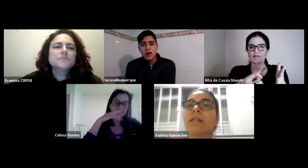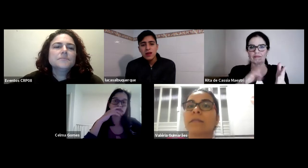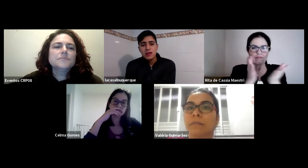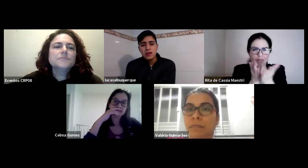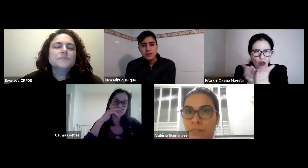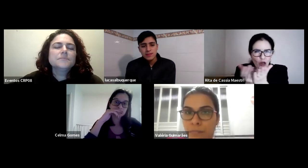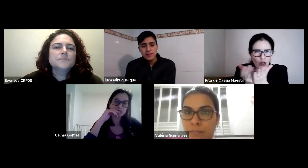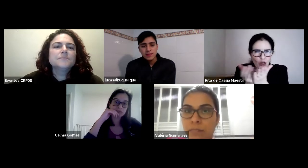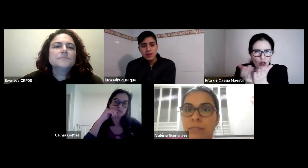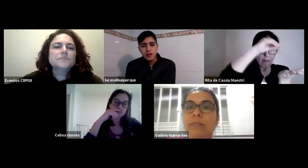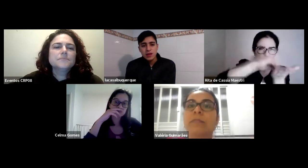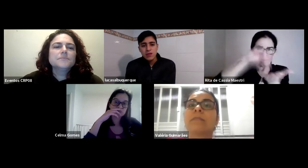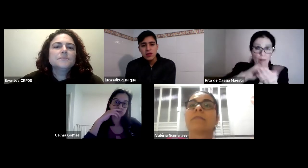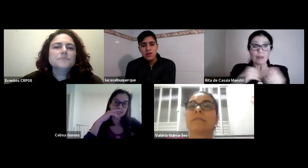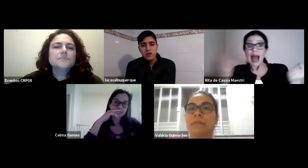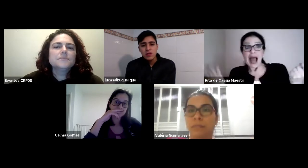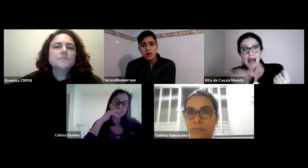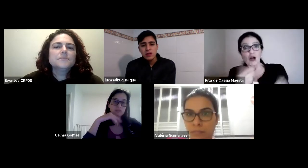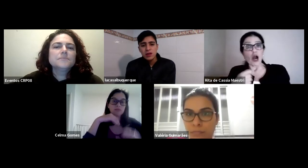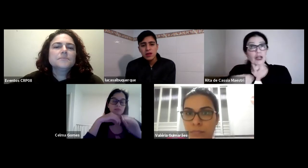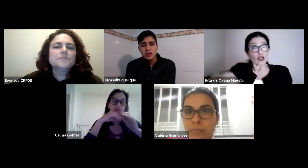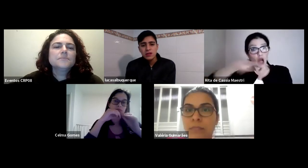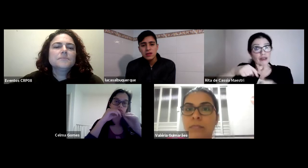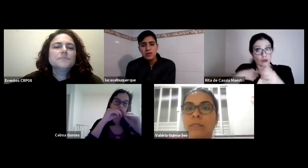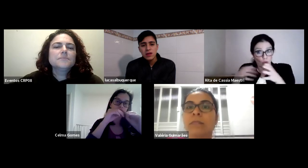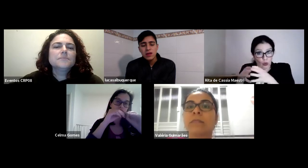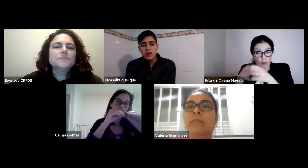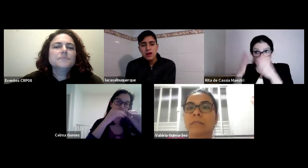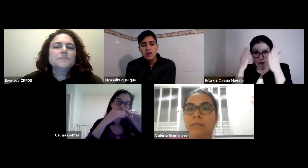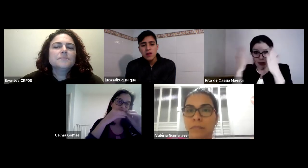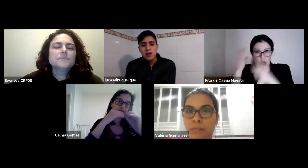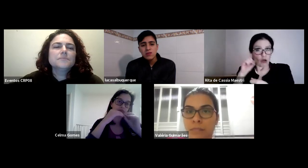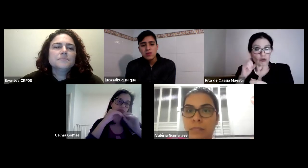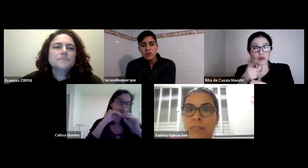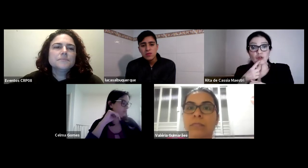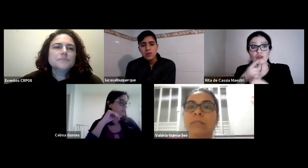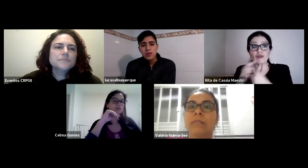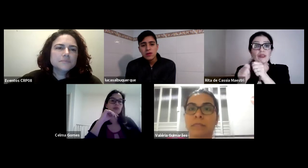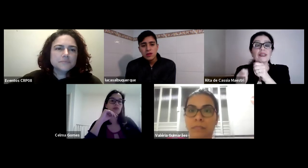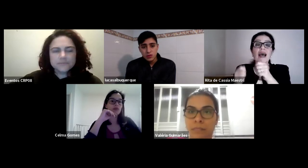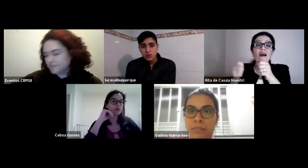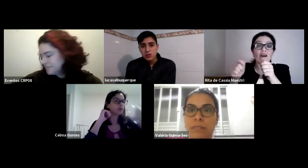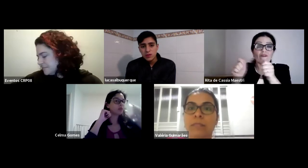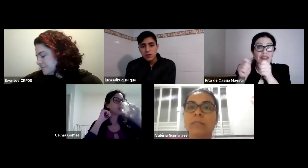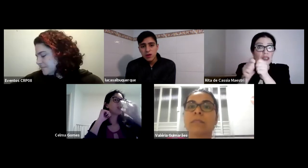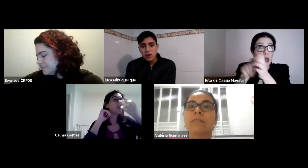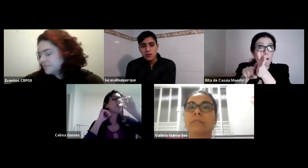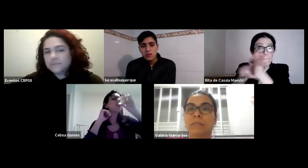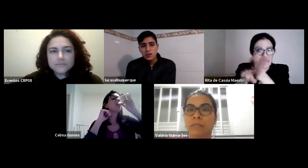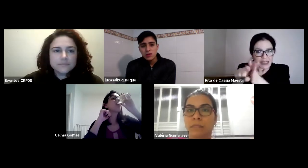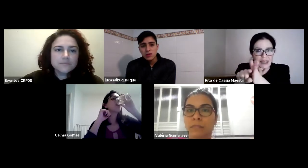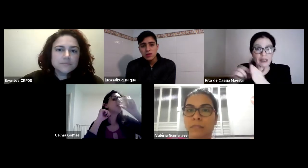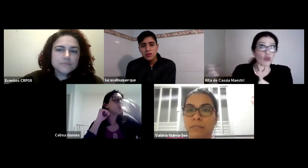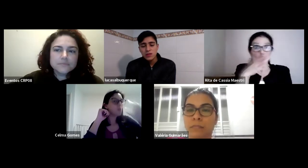são coletas. Então, a gente foi coletando e registrando. E agora, o grupo de surdos